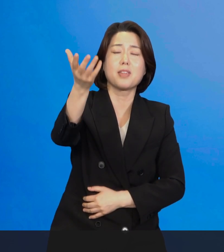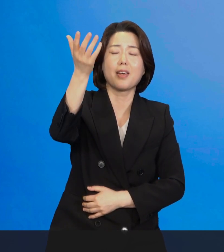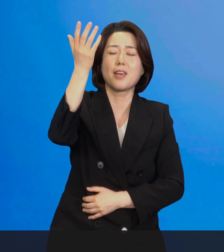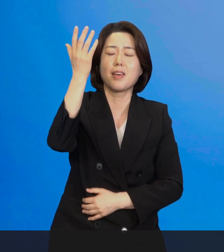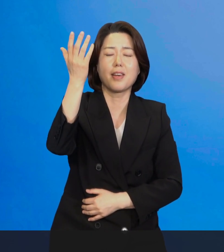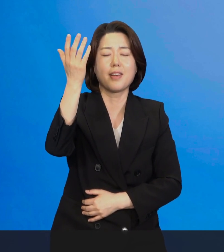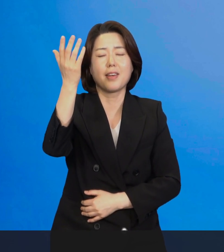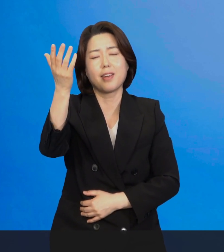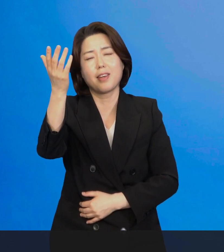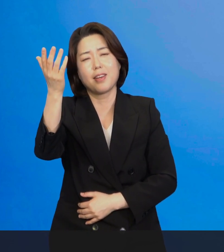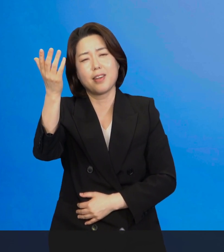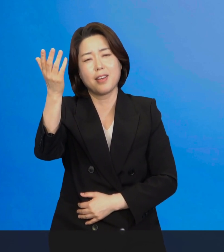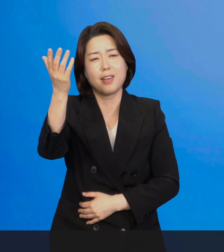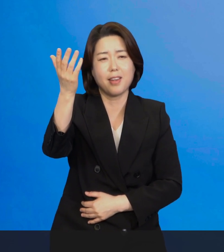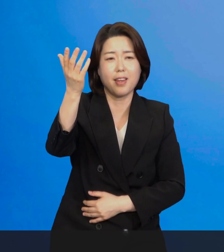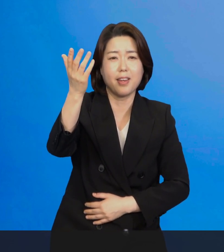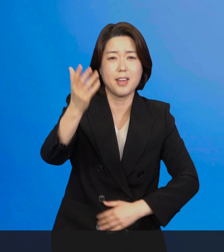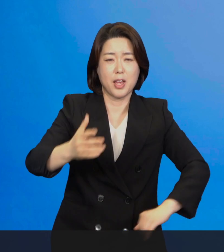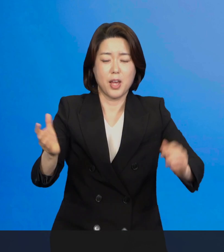승리하셨네.